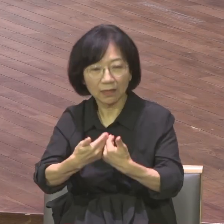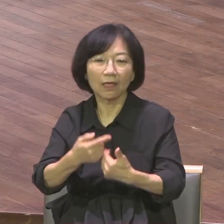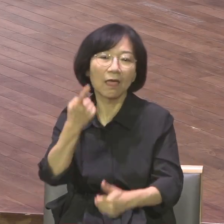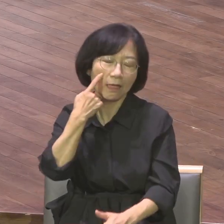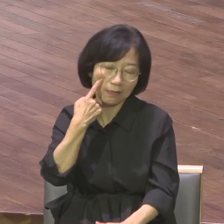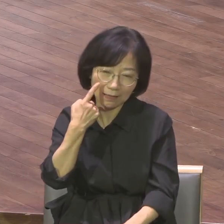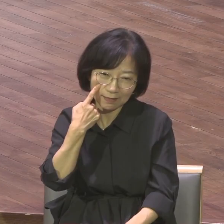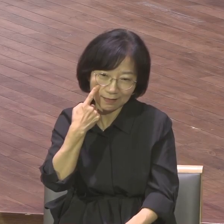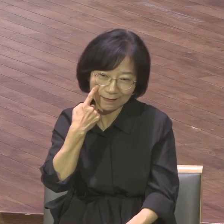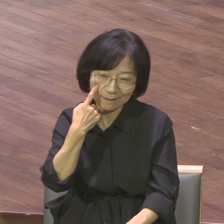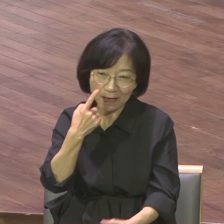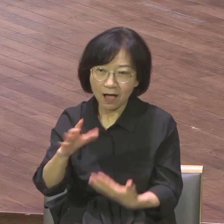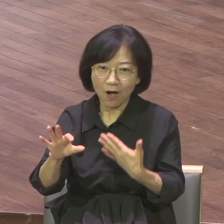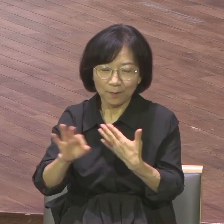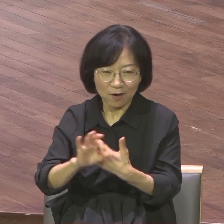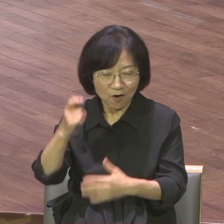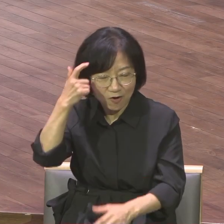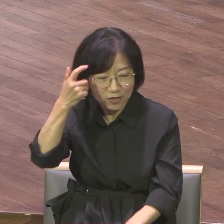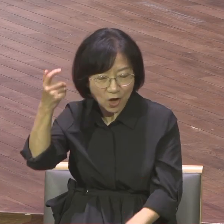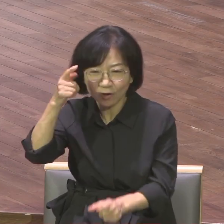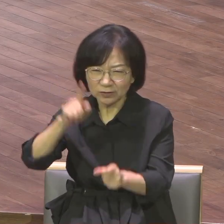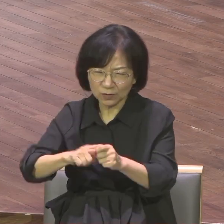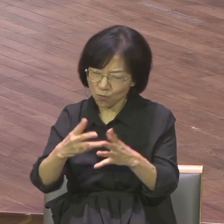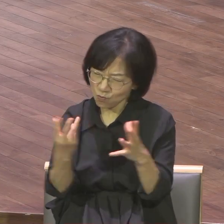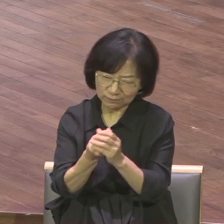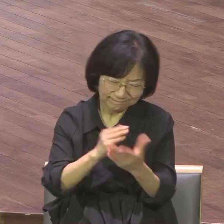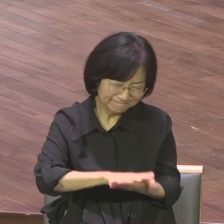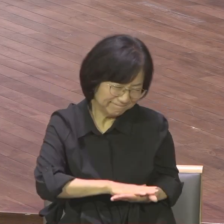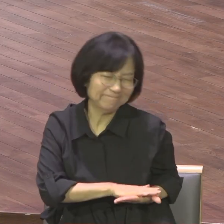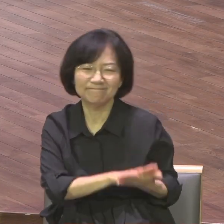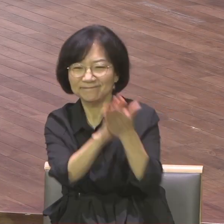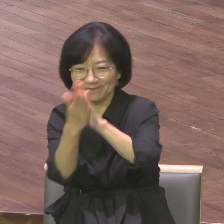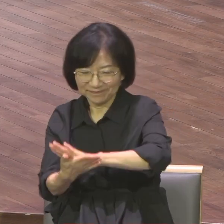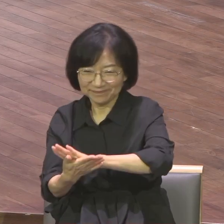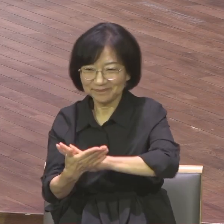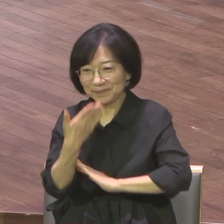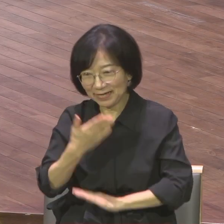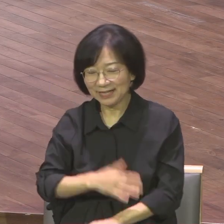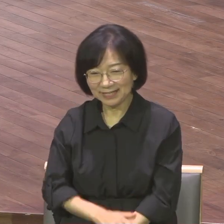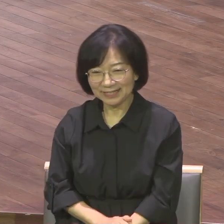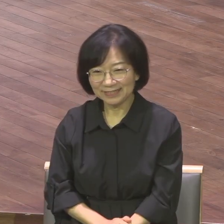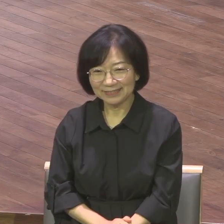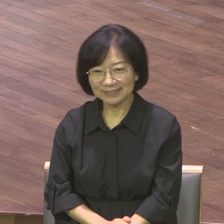그럼 영적으로 확 전화위복이 일어나죠. 전화위복이.